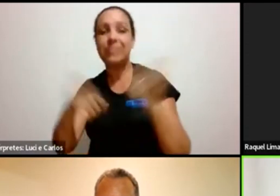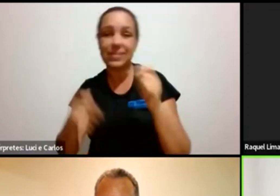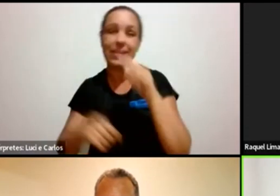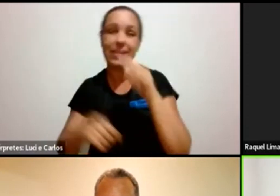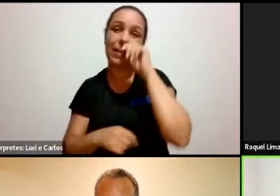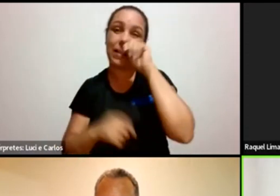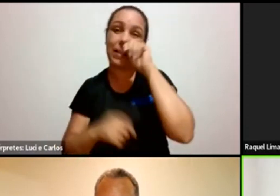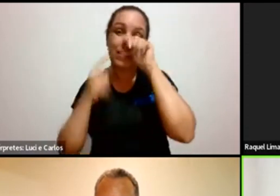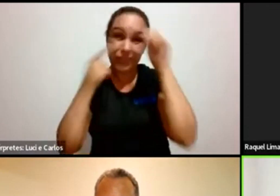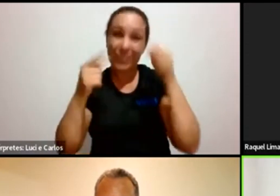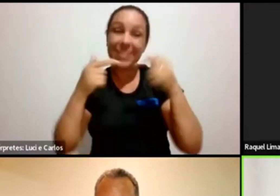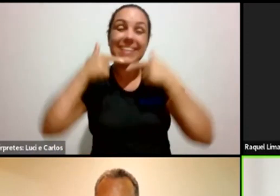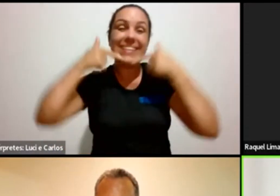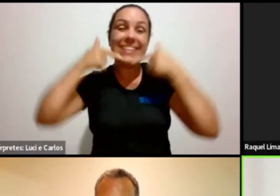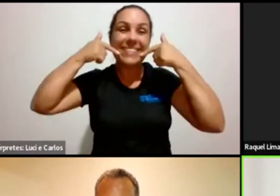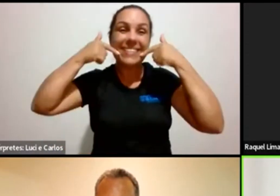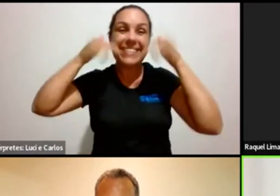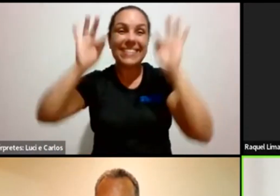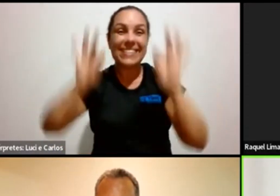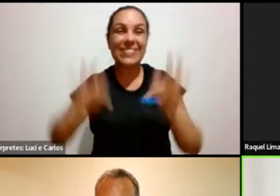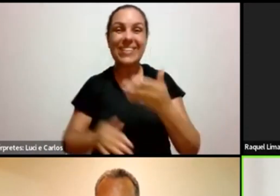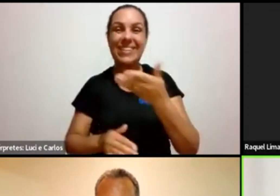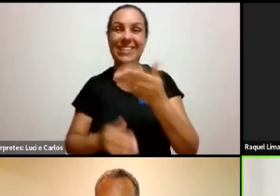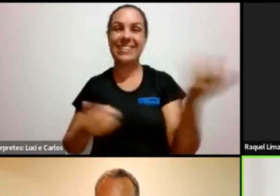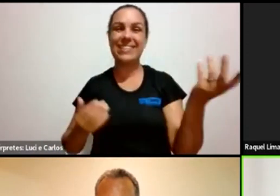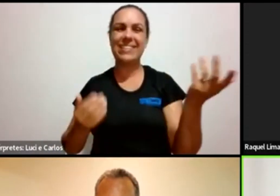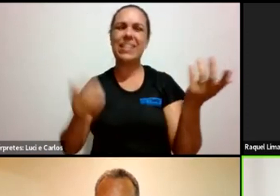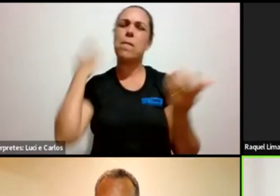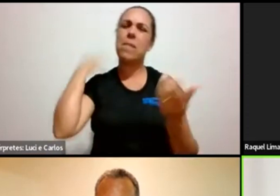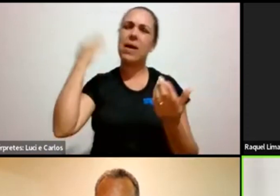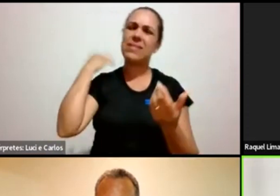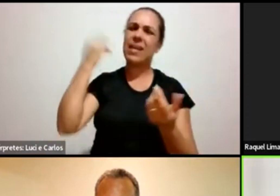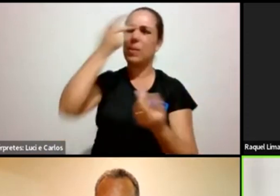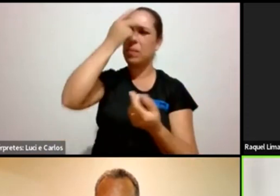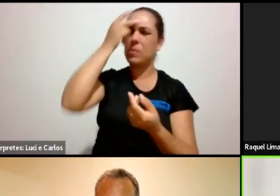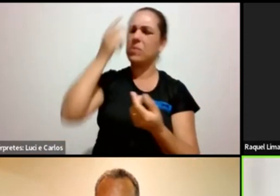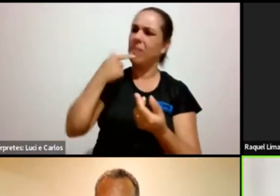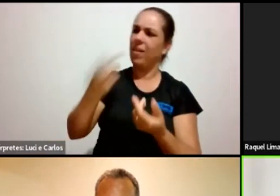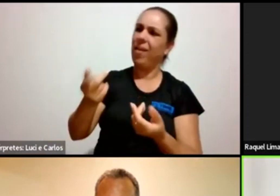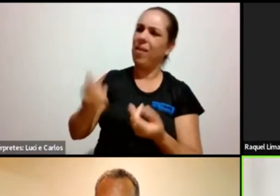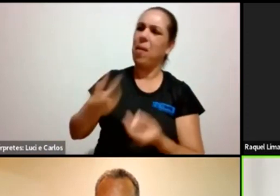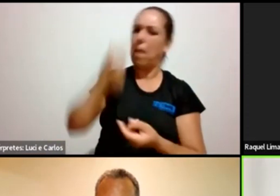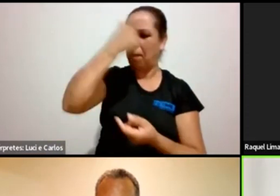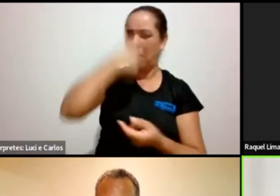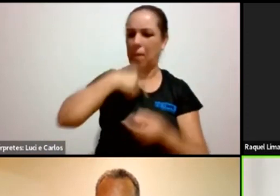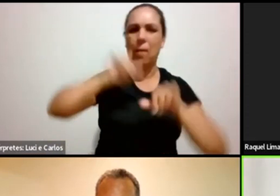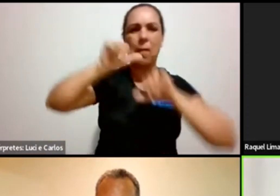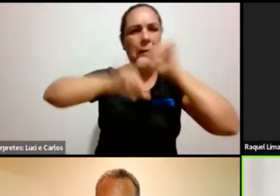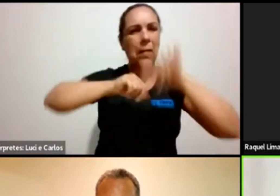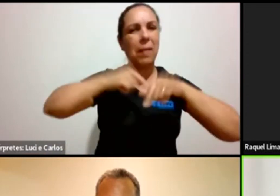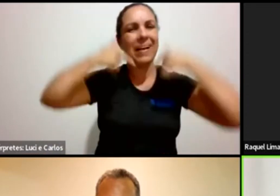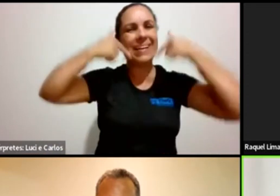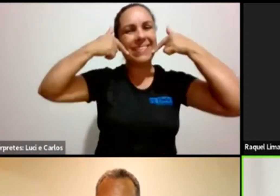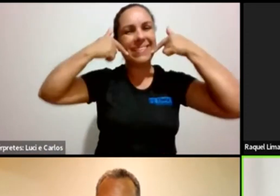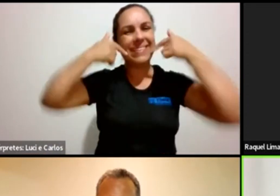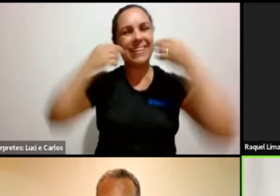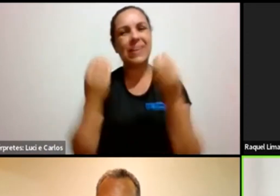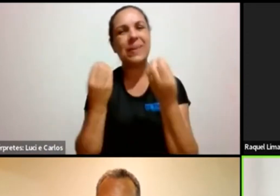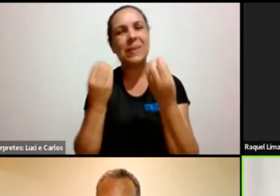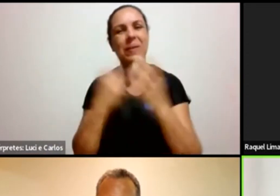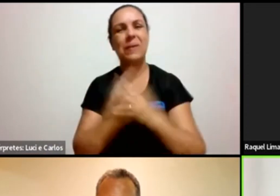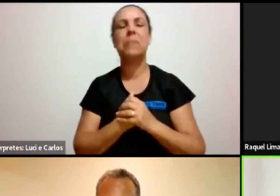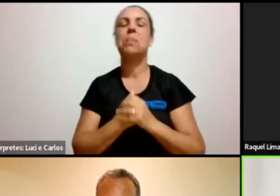rosto dela limpo, e todo mundo comentava muito, né? Seu rosto está diferente, você está diferente. E isso, a água ela cumpre uma